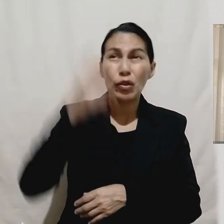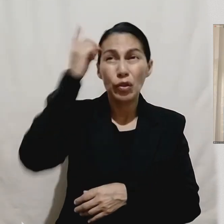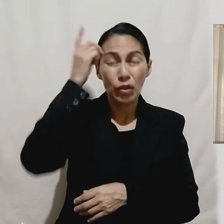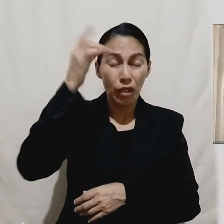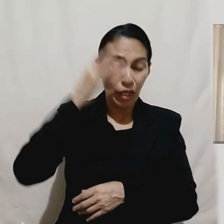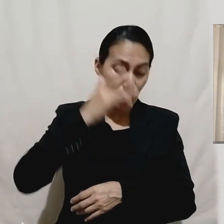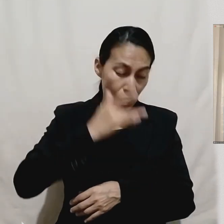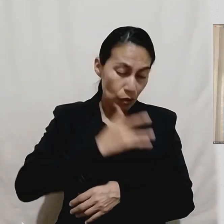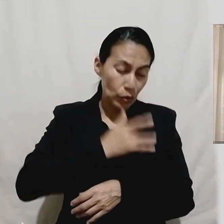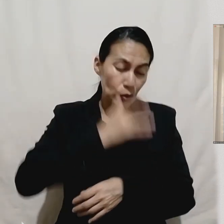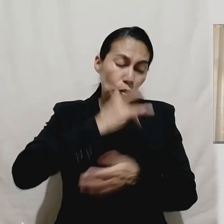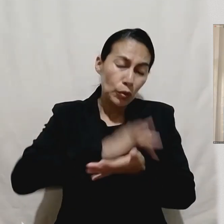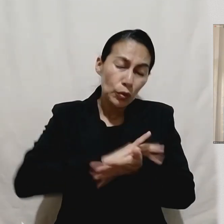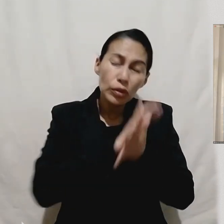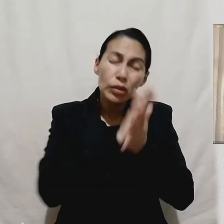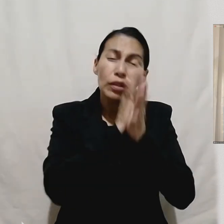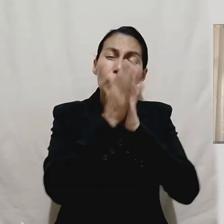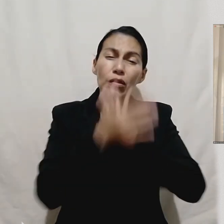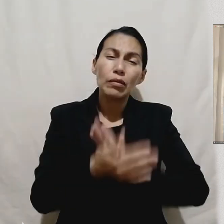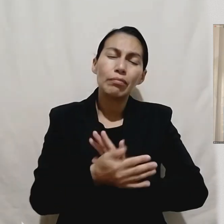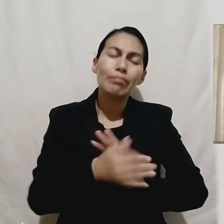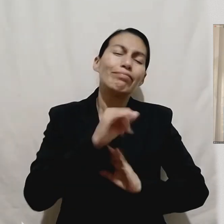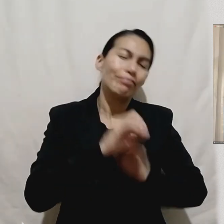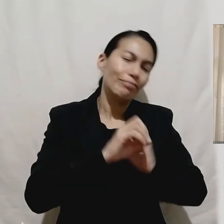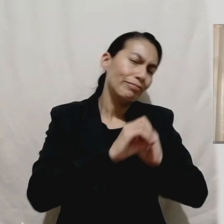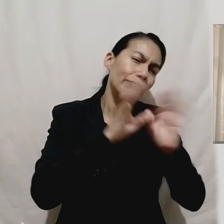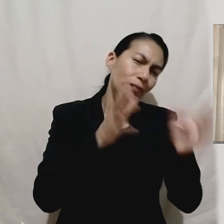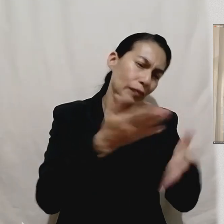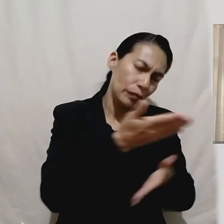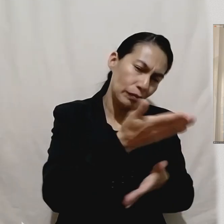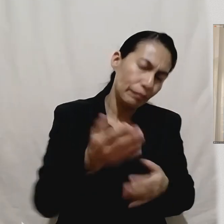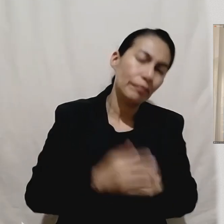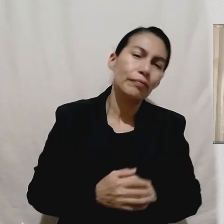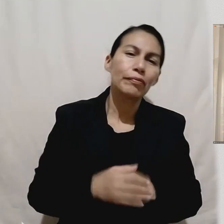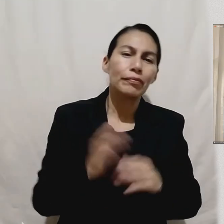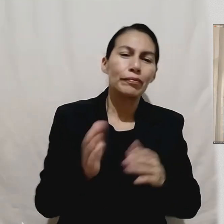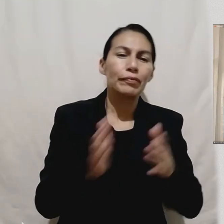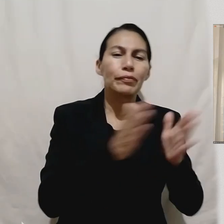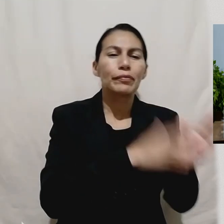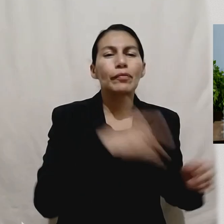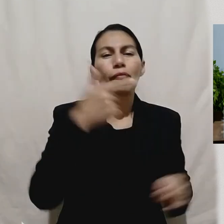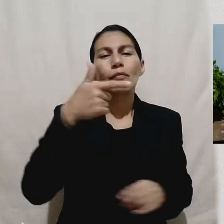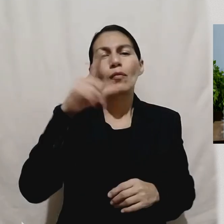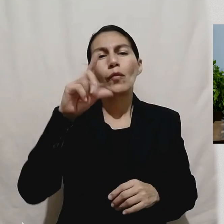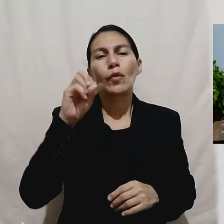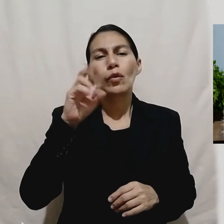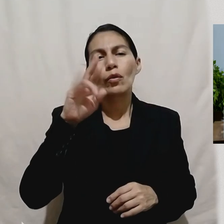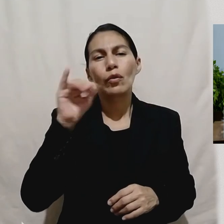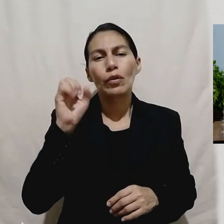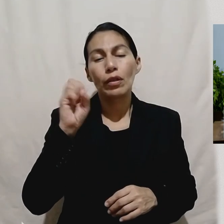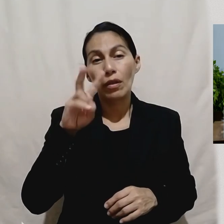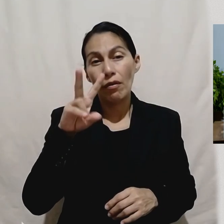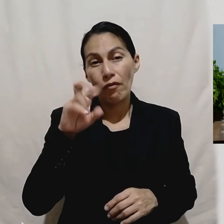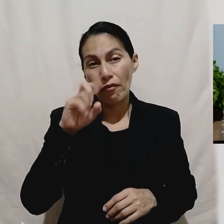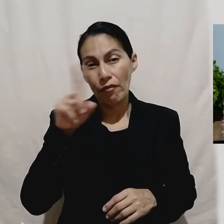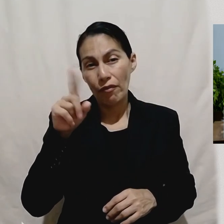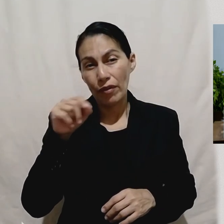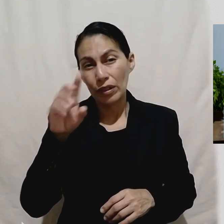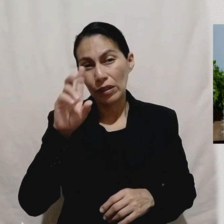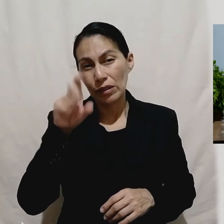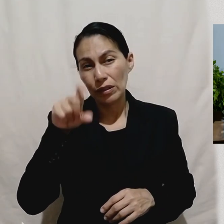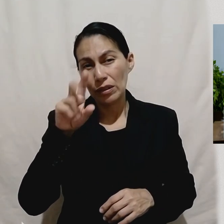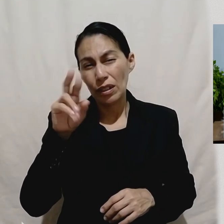salud Claro que sí Marisela estaremos orando Gloria Vázquez les saludo desde Bogotá